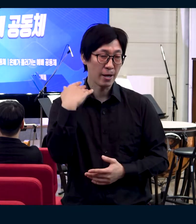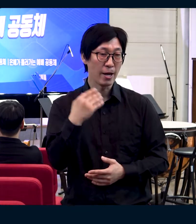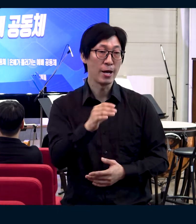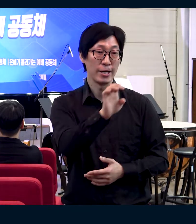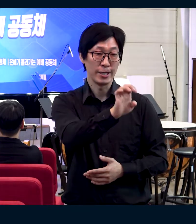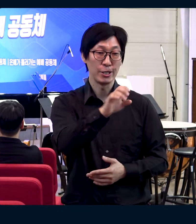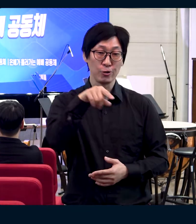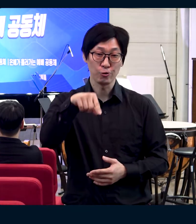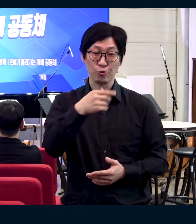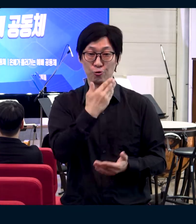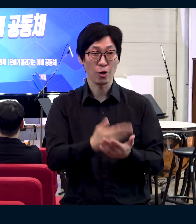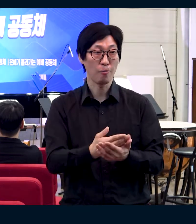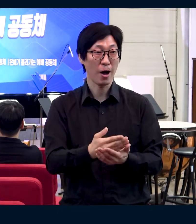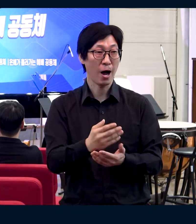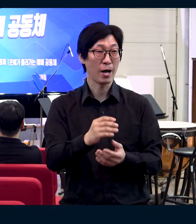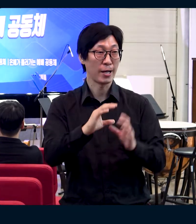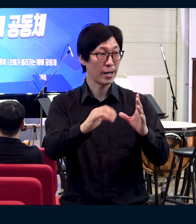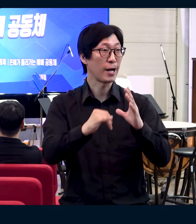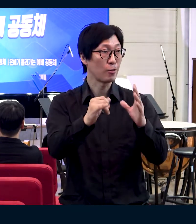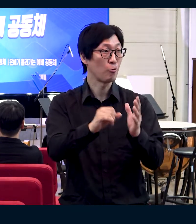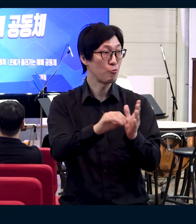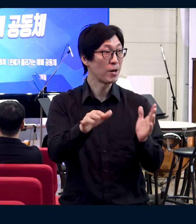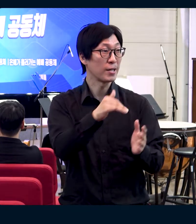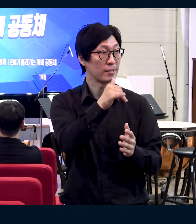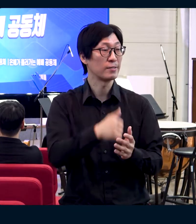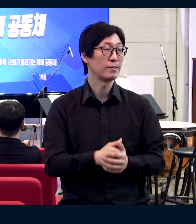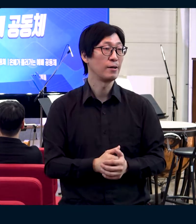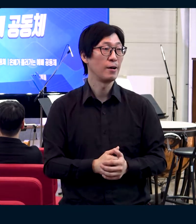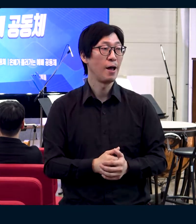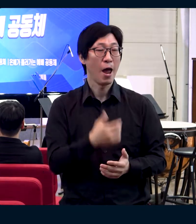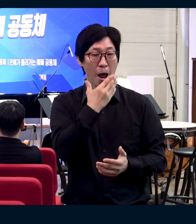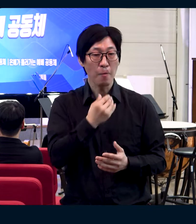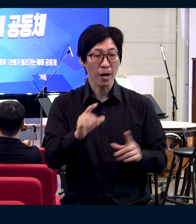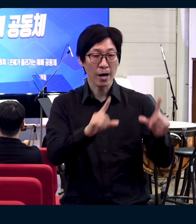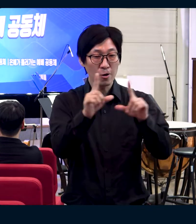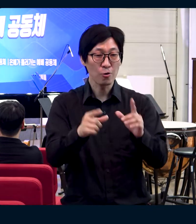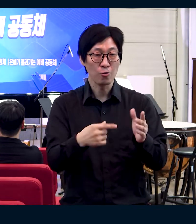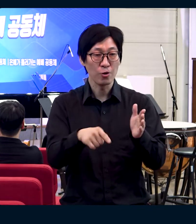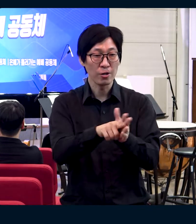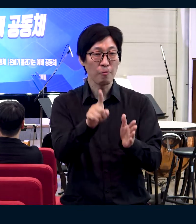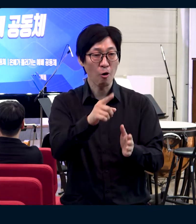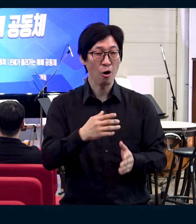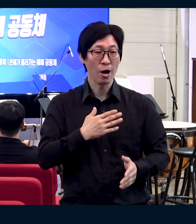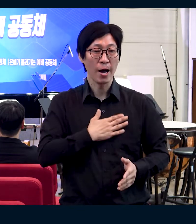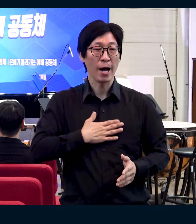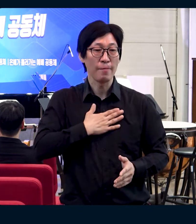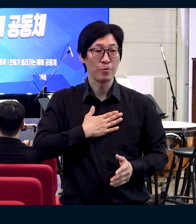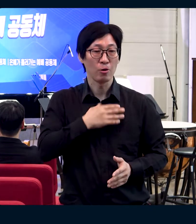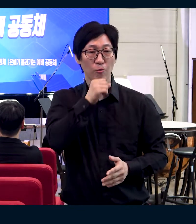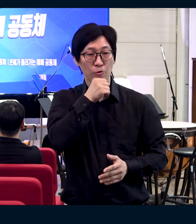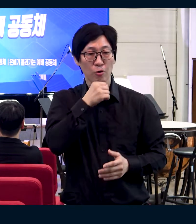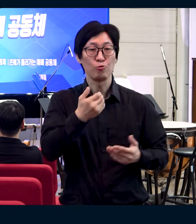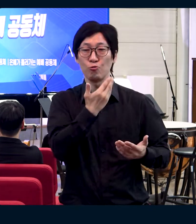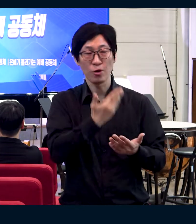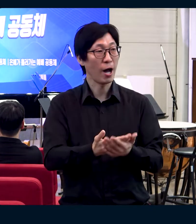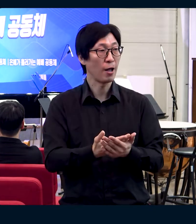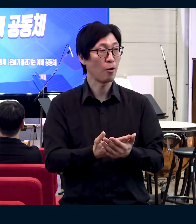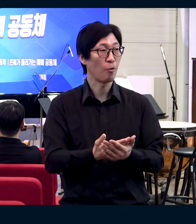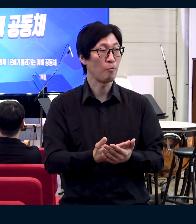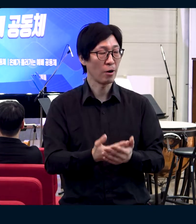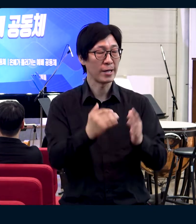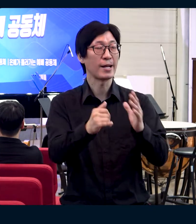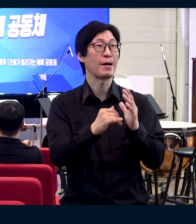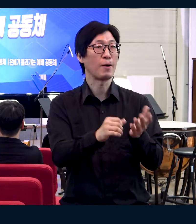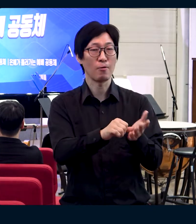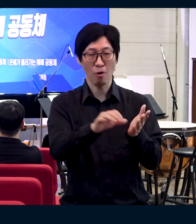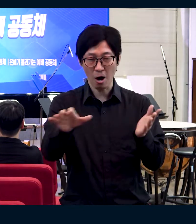중요하다라고 나왔죠. 그가 정말 행복한 사람, 아름다운 사람이 되려면 EQ가 중요하다라고 함으로써